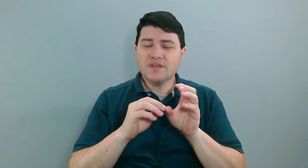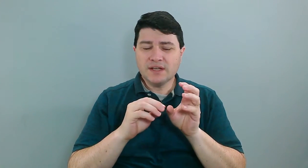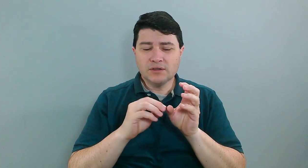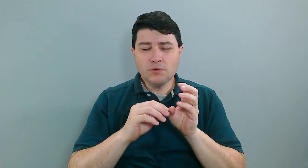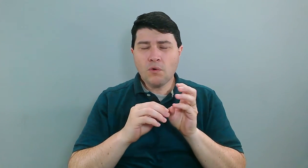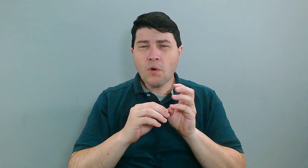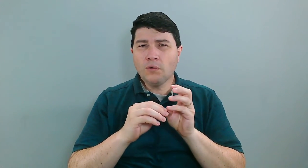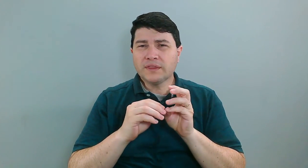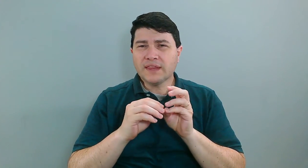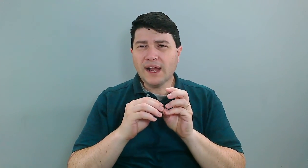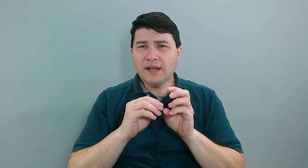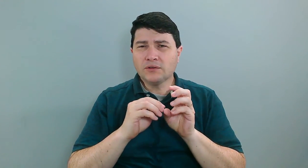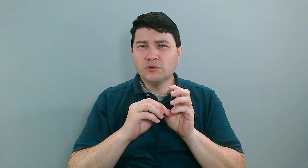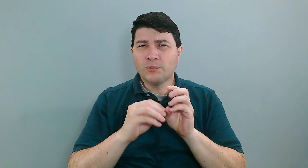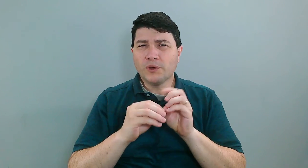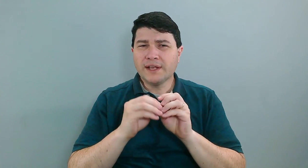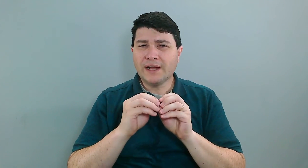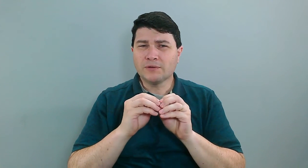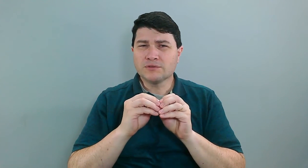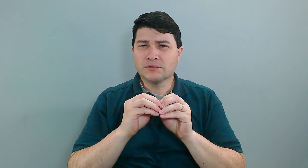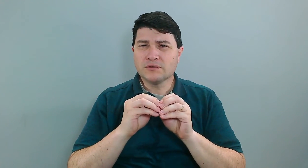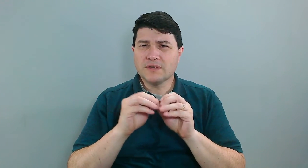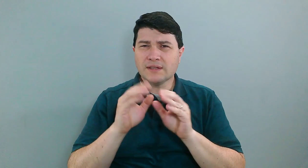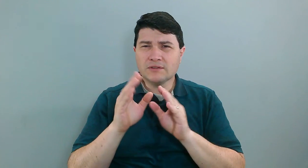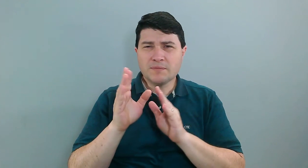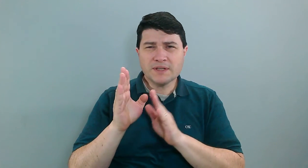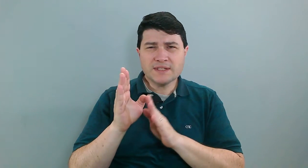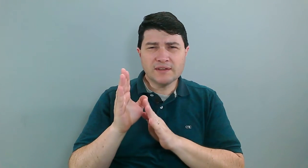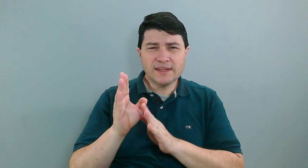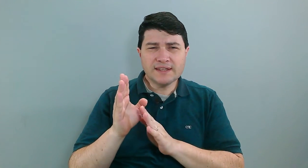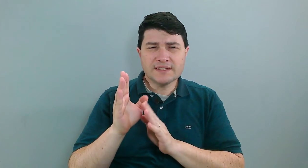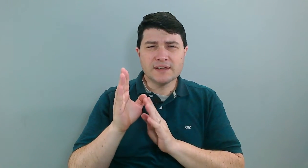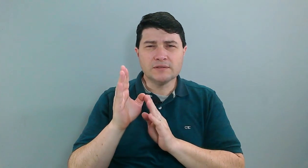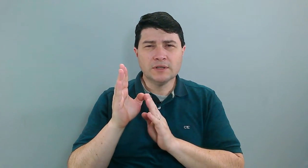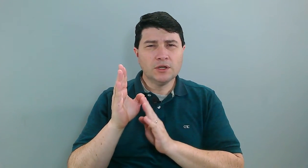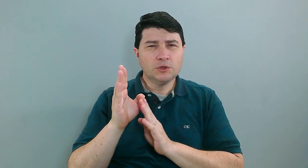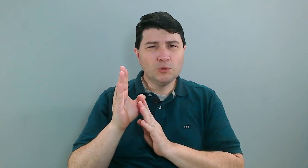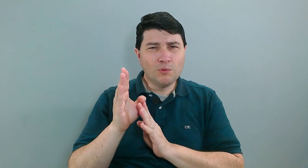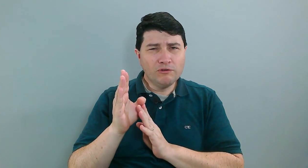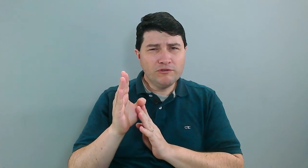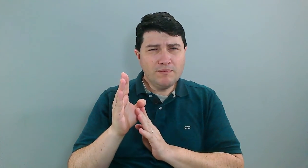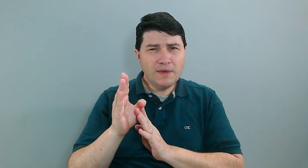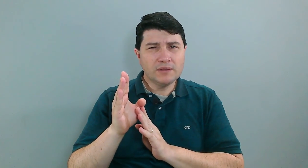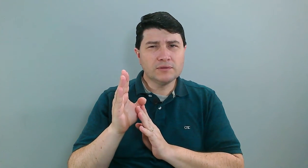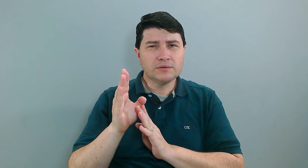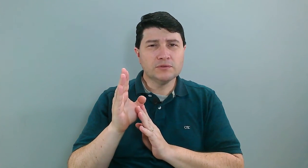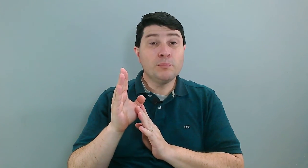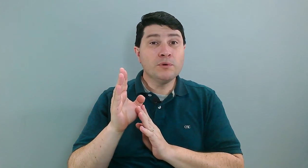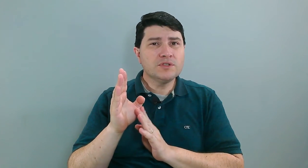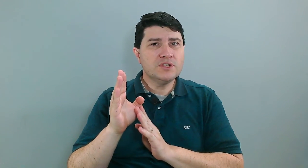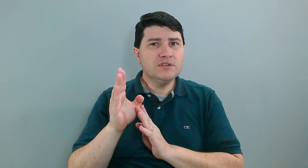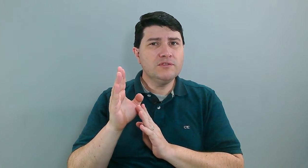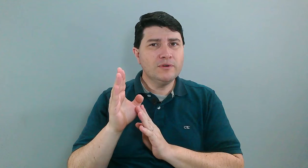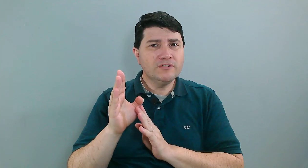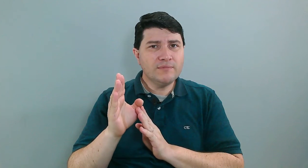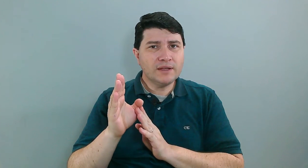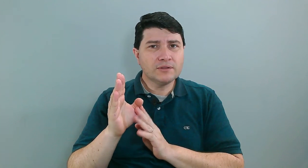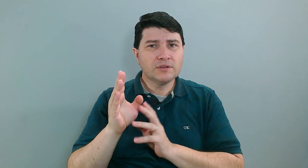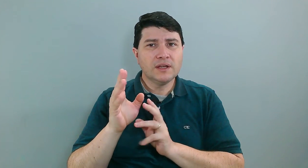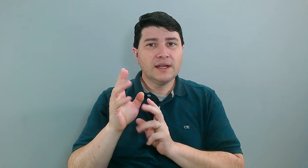identificando o contato do polegar com os outros dedos e prestando atenção no movimento, do possível movimento que